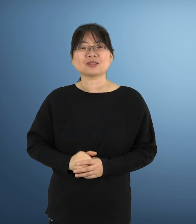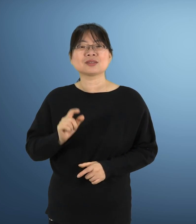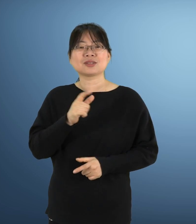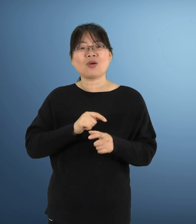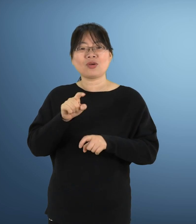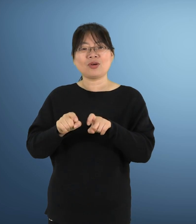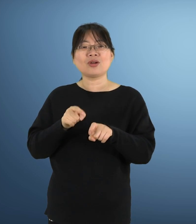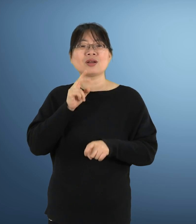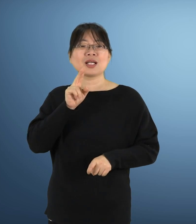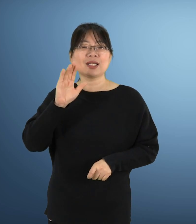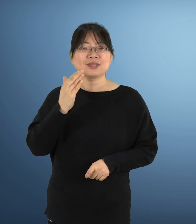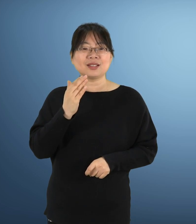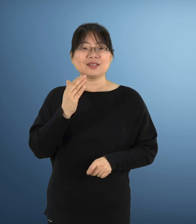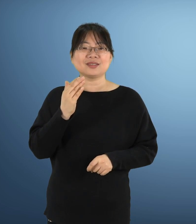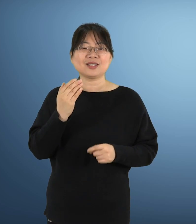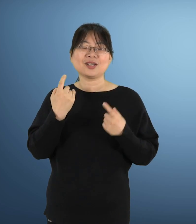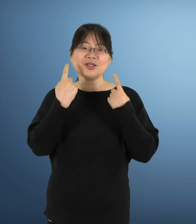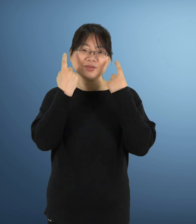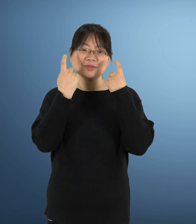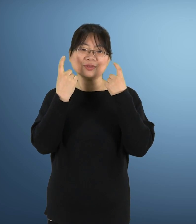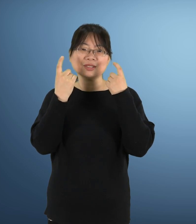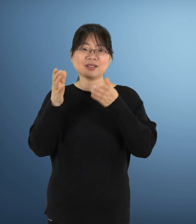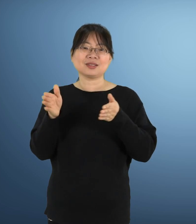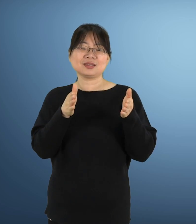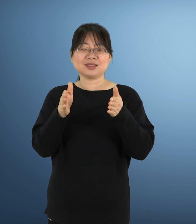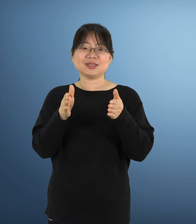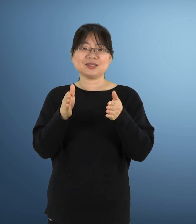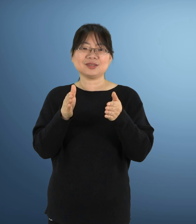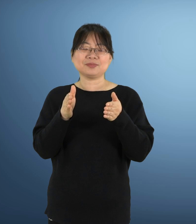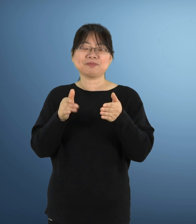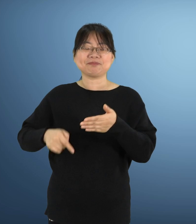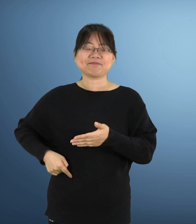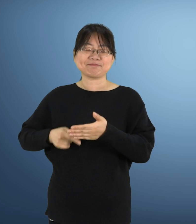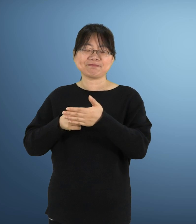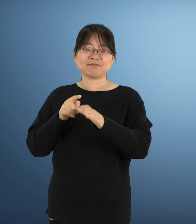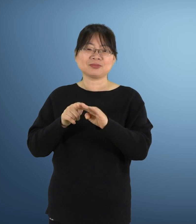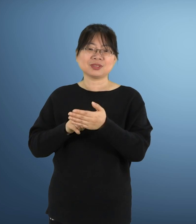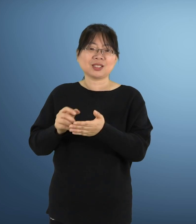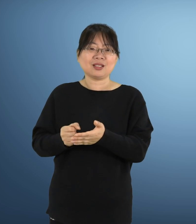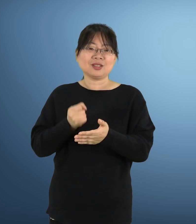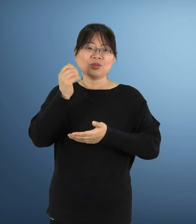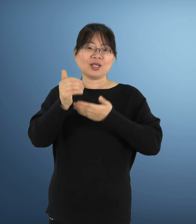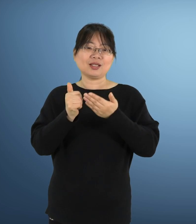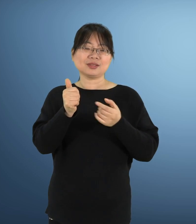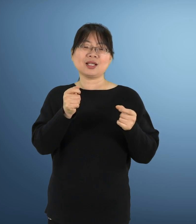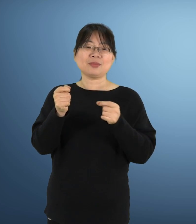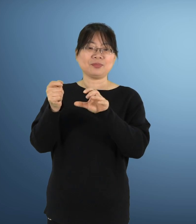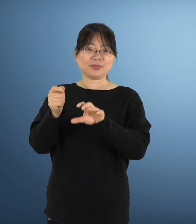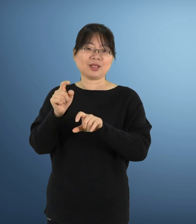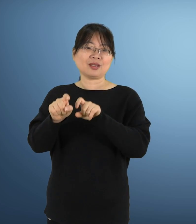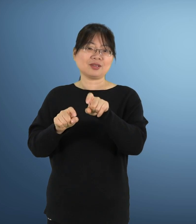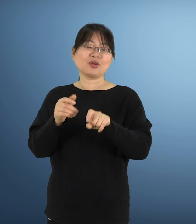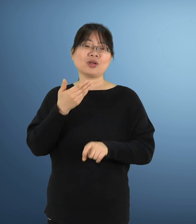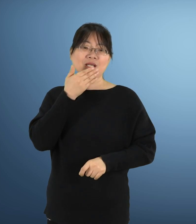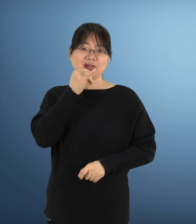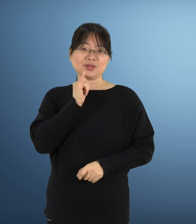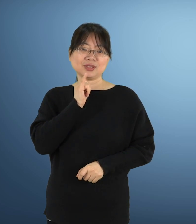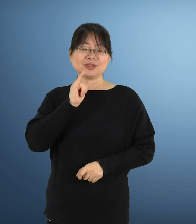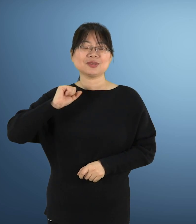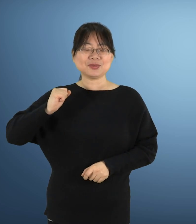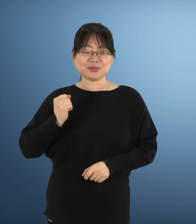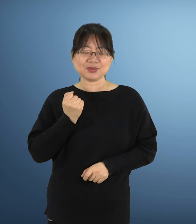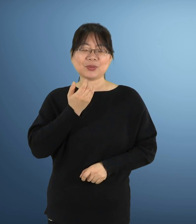길고 멀고 험한 길을 두벅두벅 뚝심을 가지고 하나님 앞에서 걸어가는